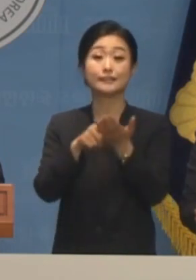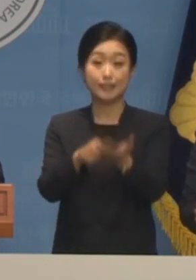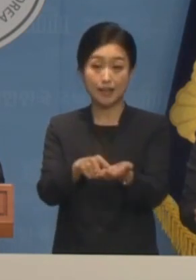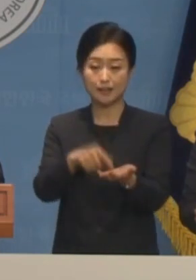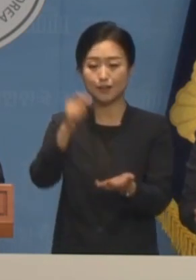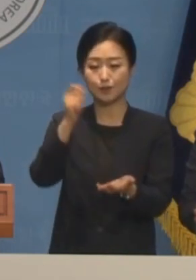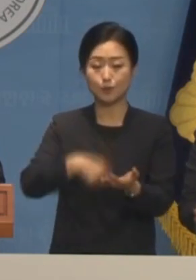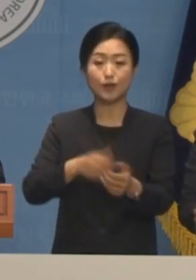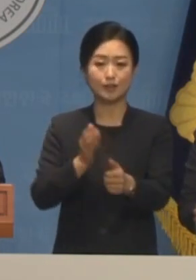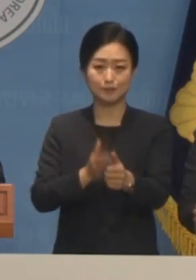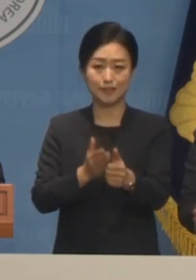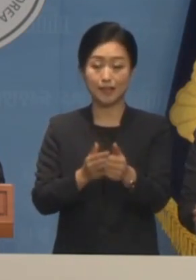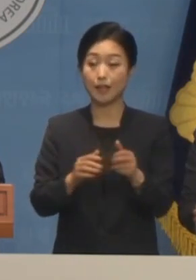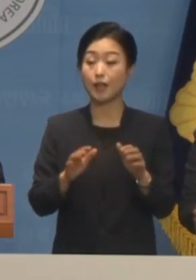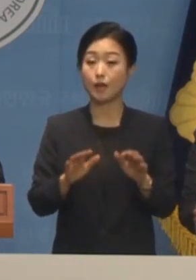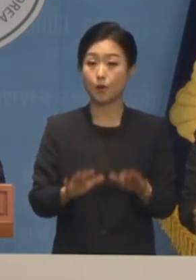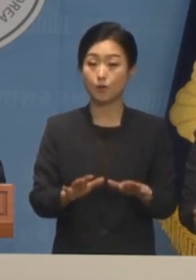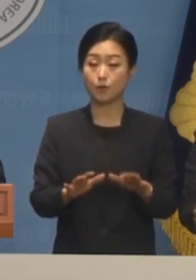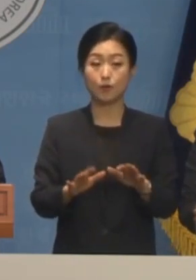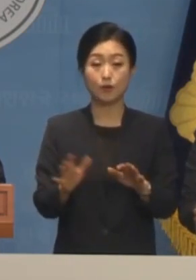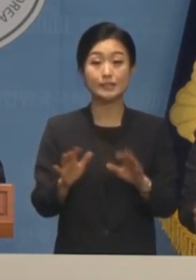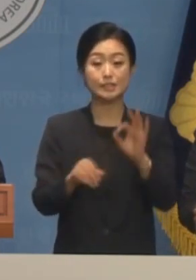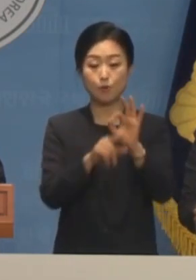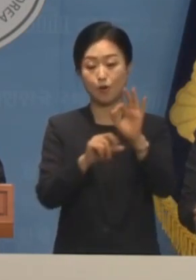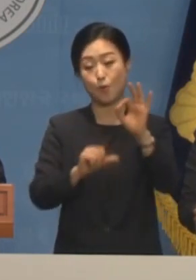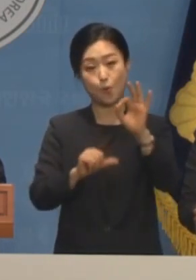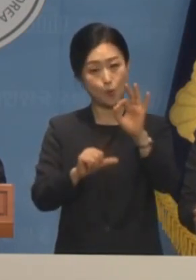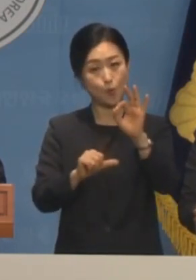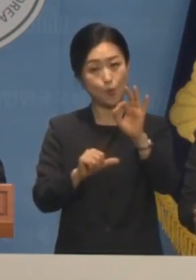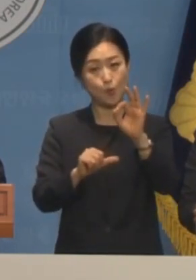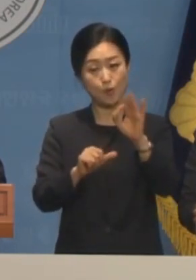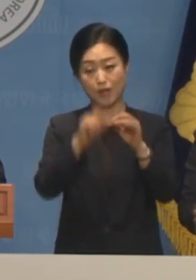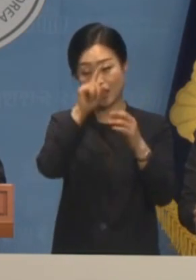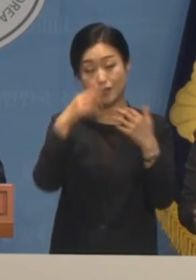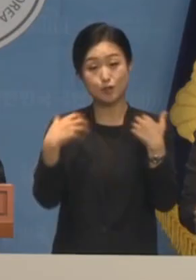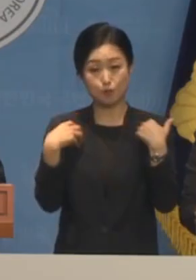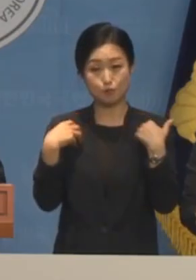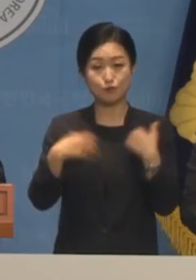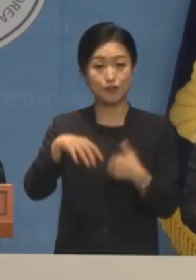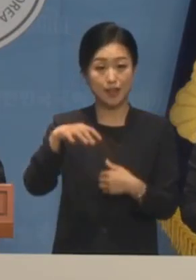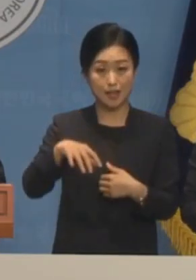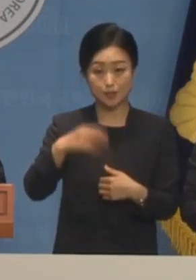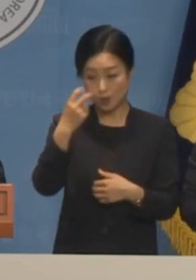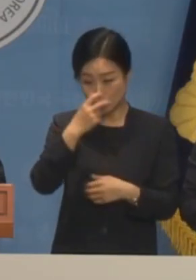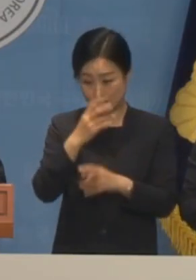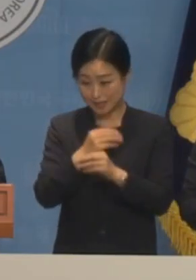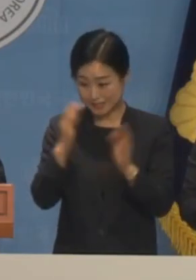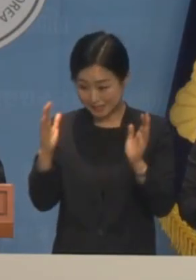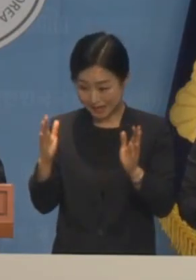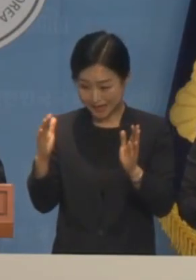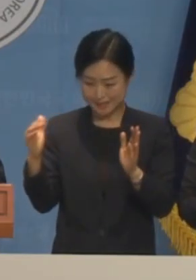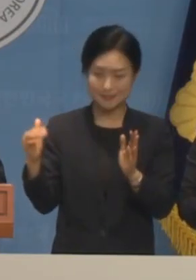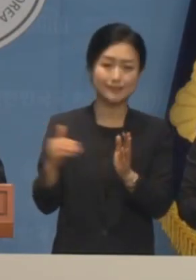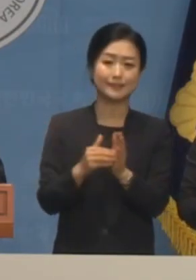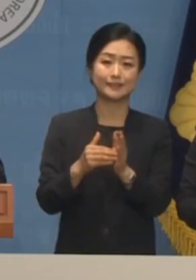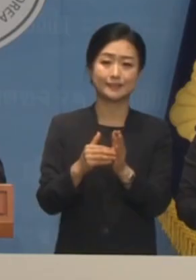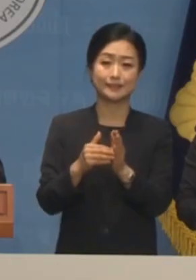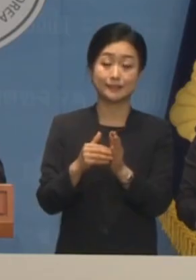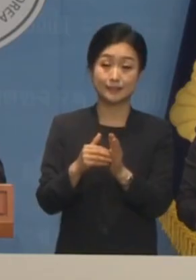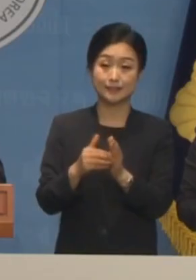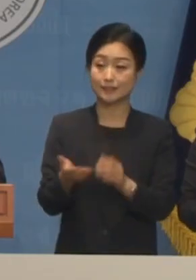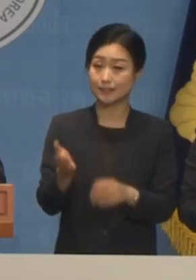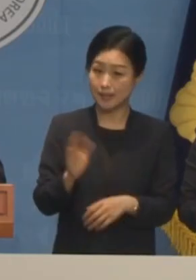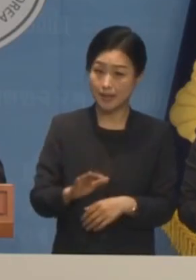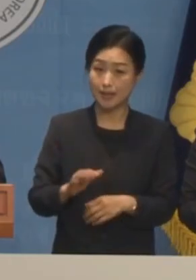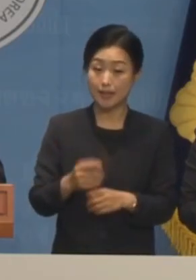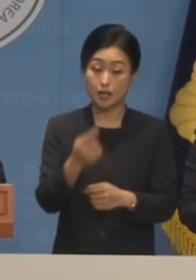촉구합니다 오늘 10월 5일이면 정부의 유순 사건 조사 기한이 종료됩니다 그러나